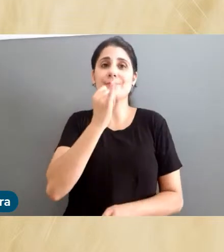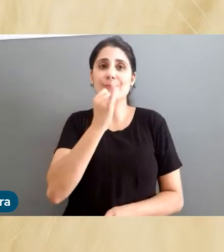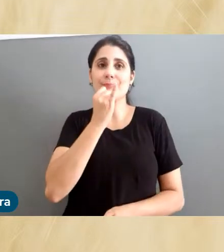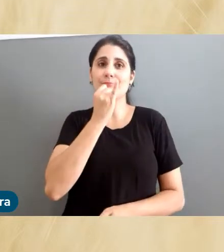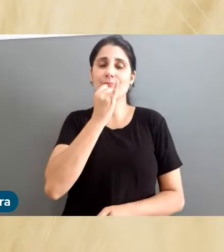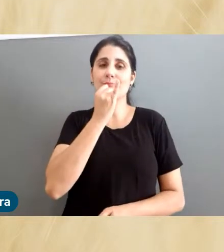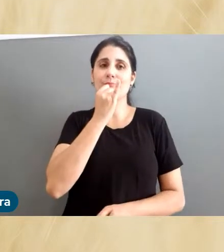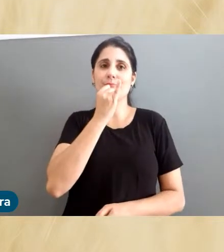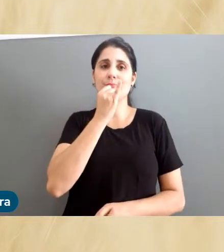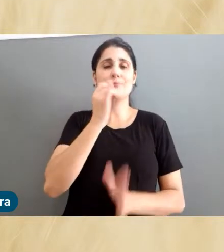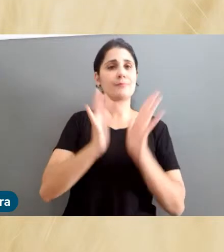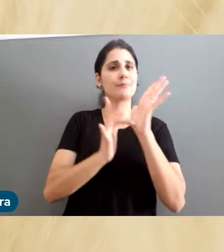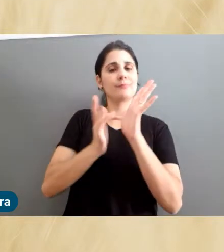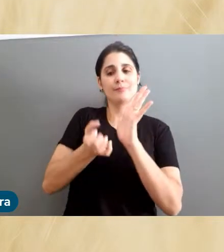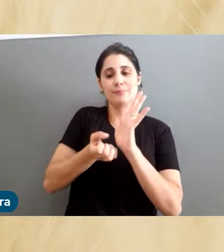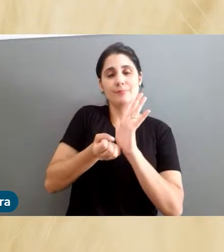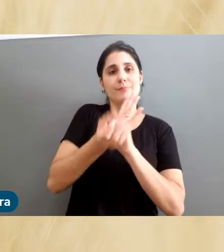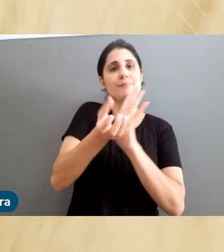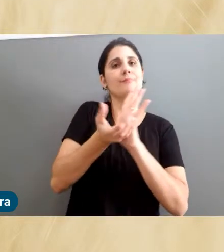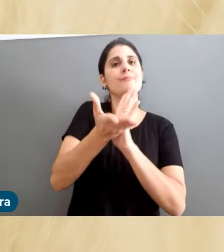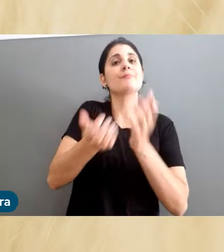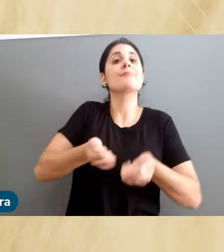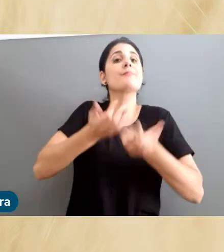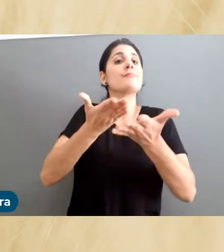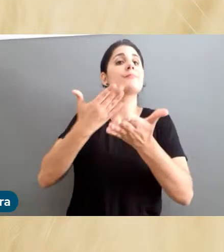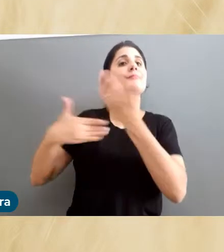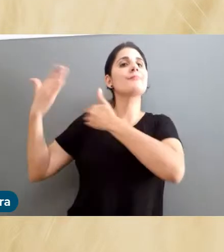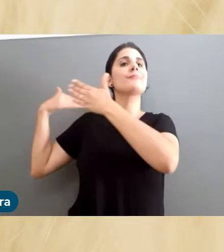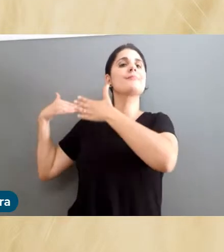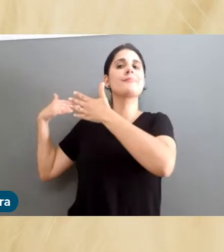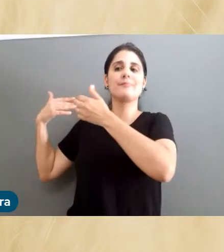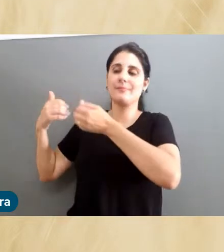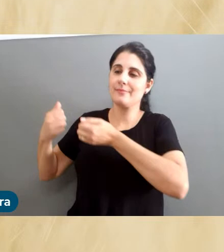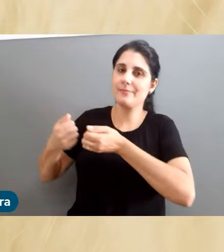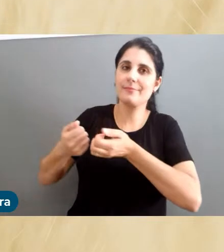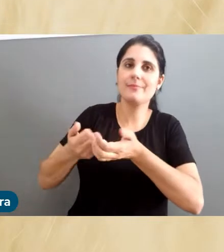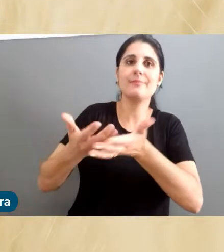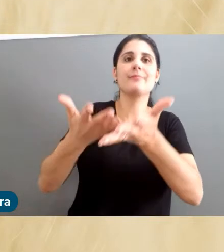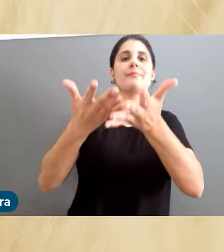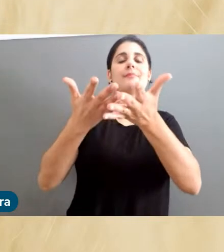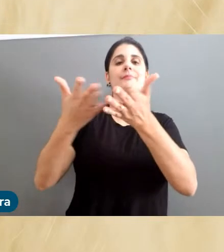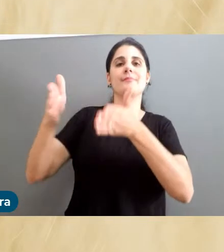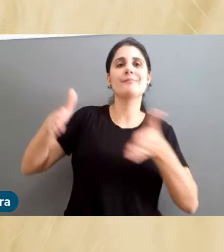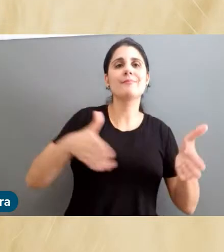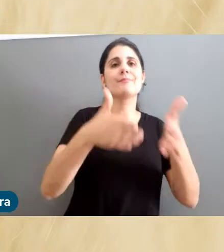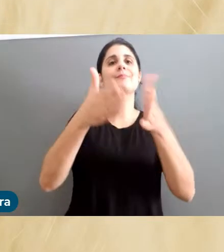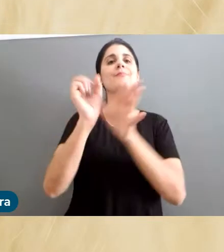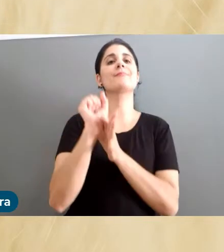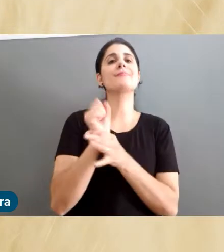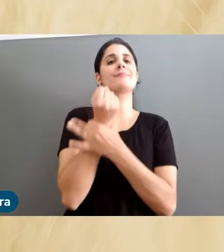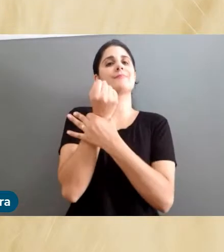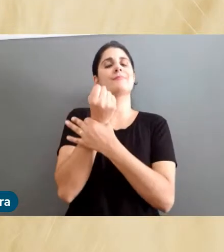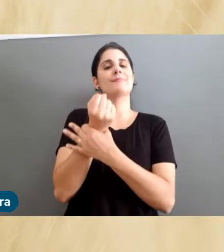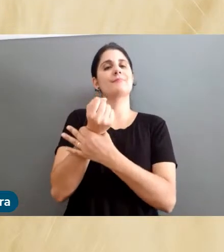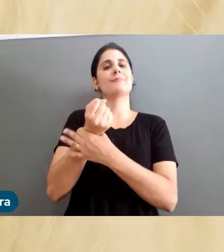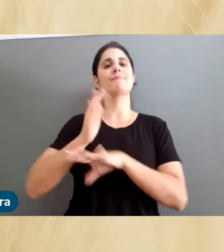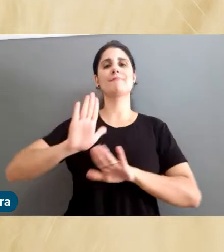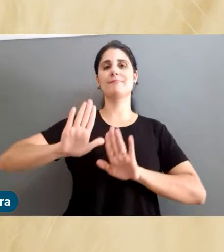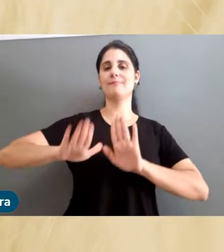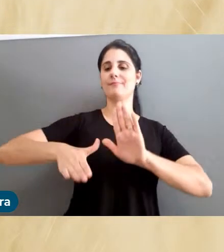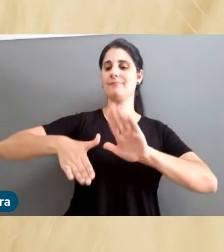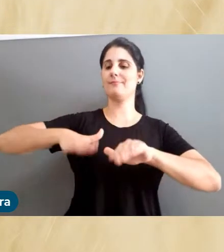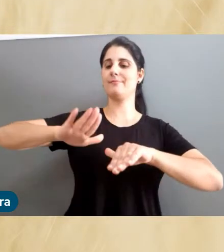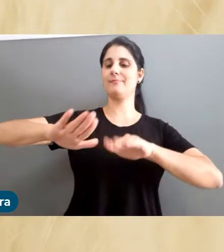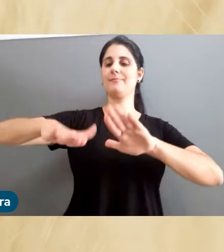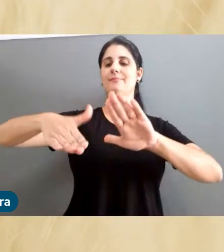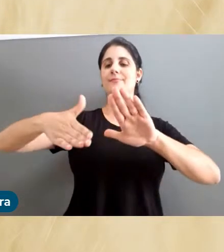pelo Cristo há 2000 anos atrás, para que nós pudéssemos trilhar de maneira segura esses momentos tumultuados